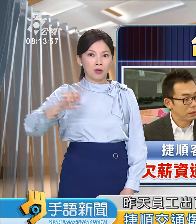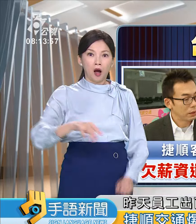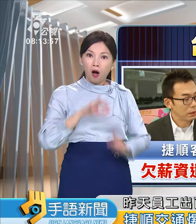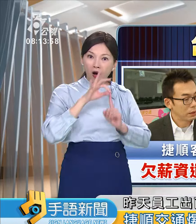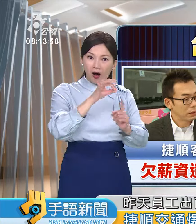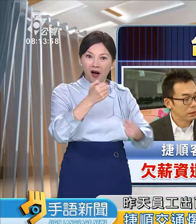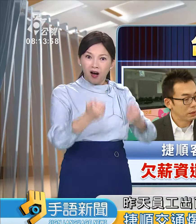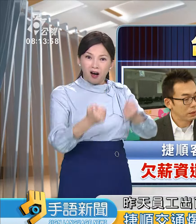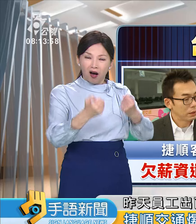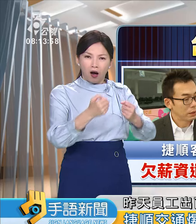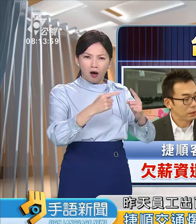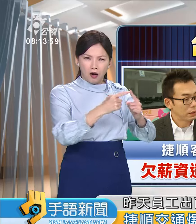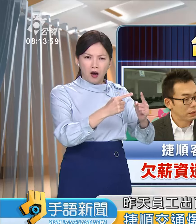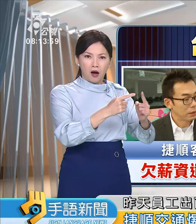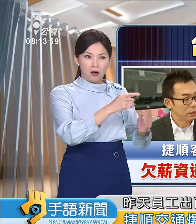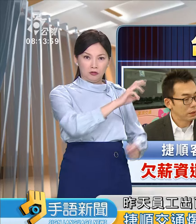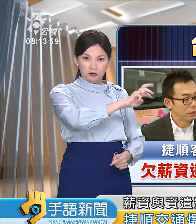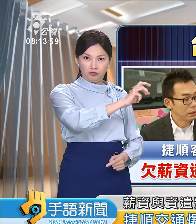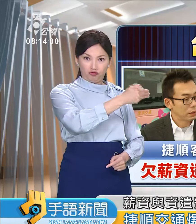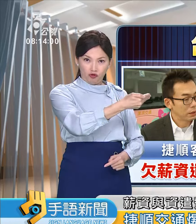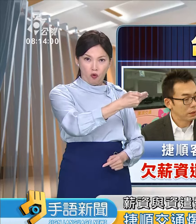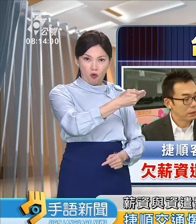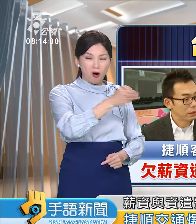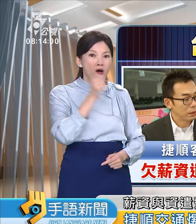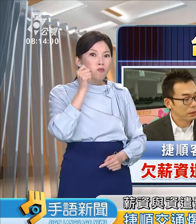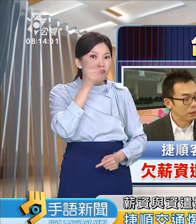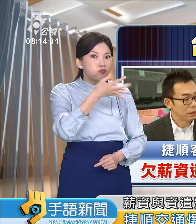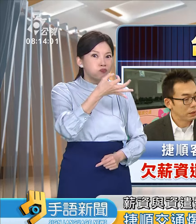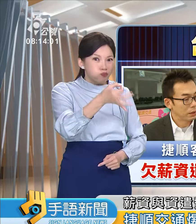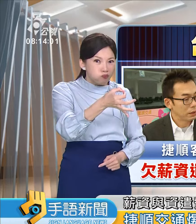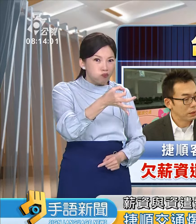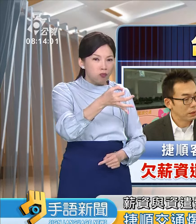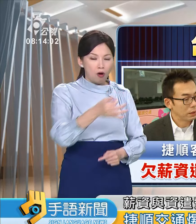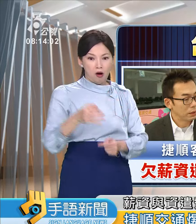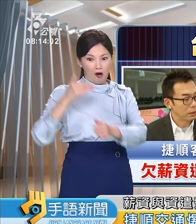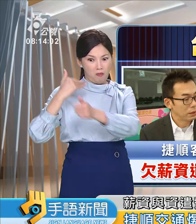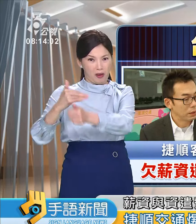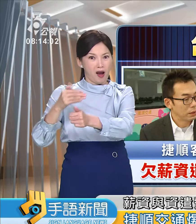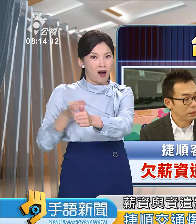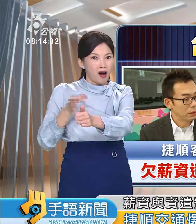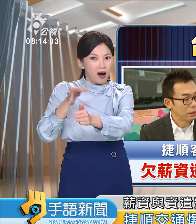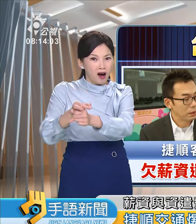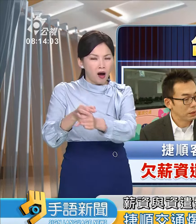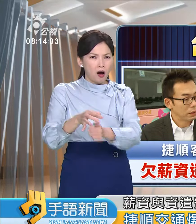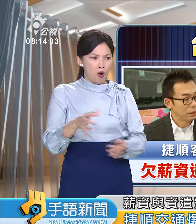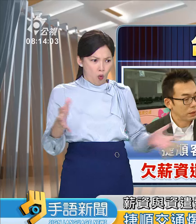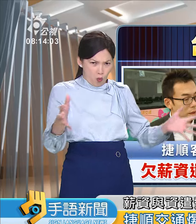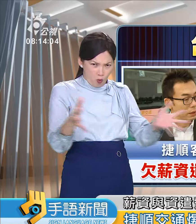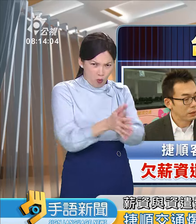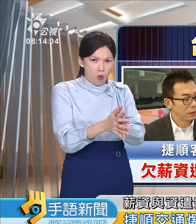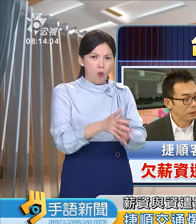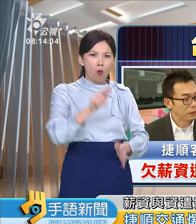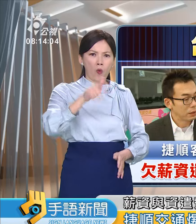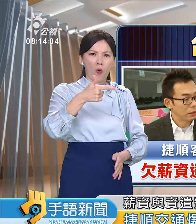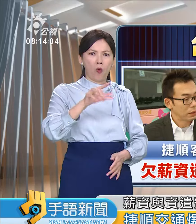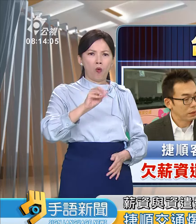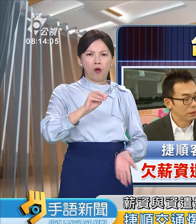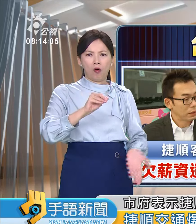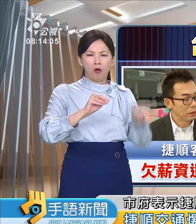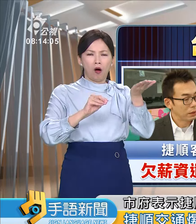欠39名驾驶薪资与资遣费，高达600多万元。而市府表